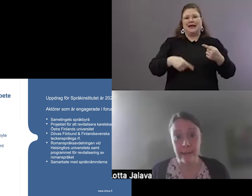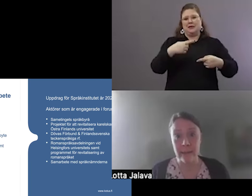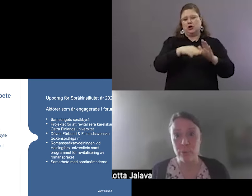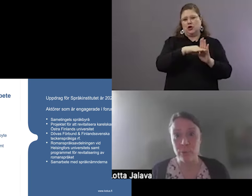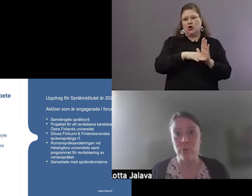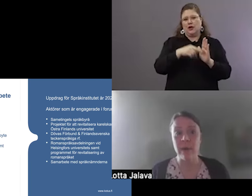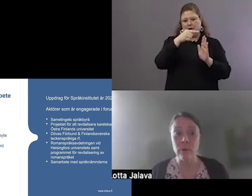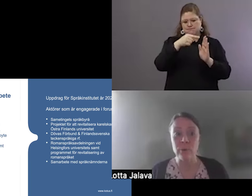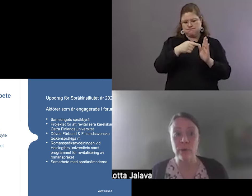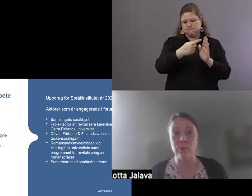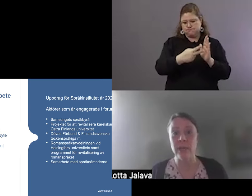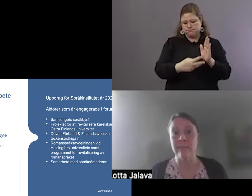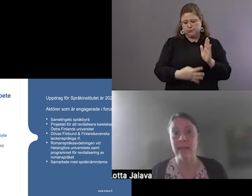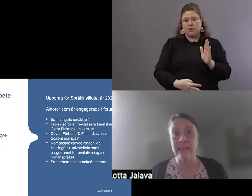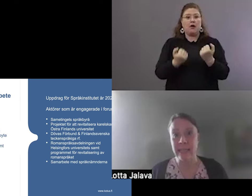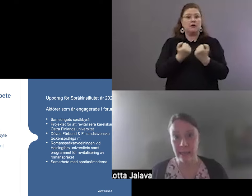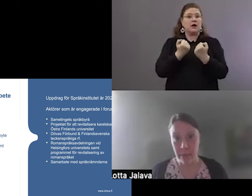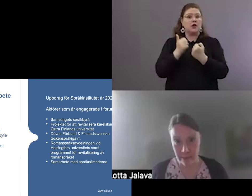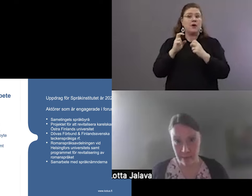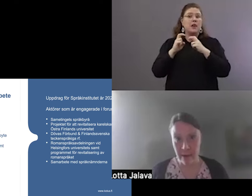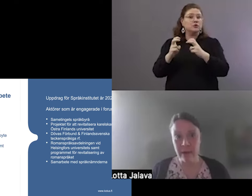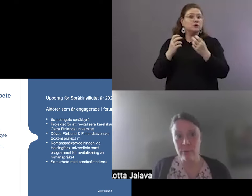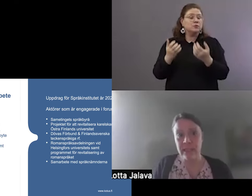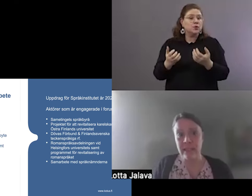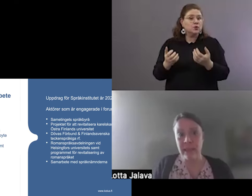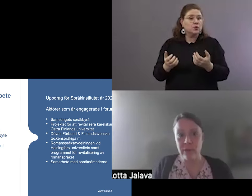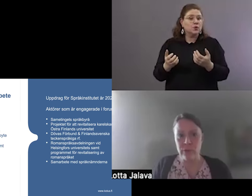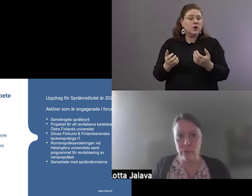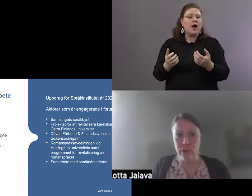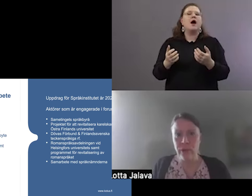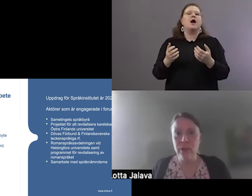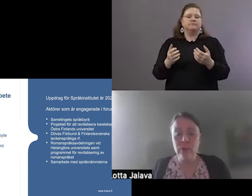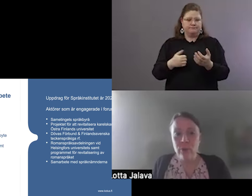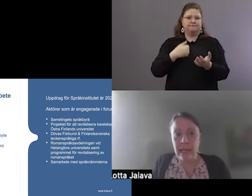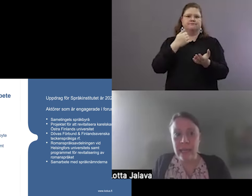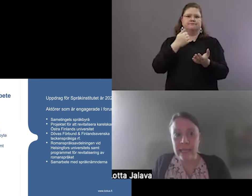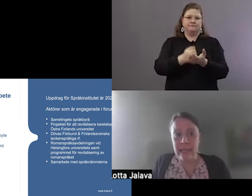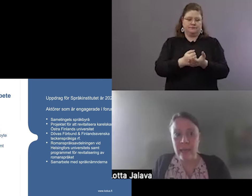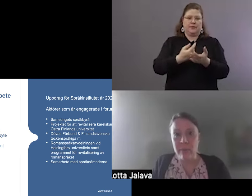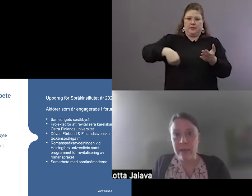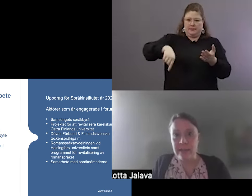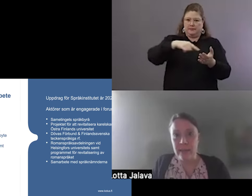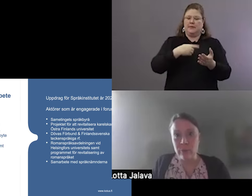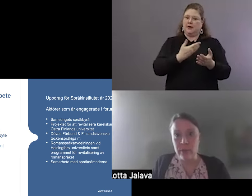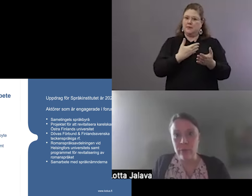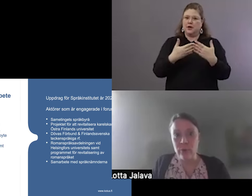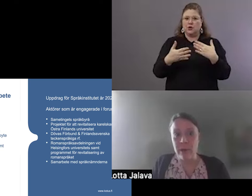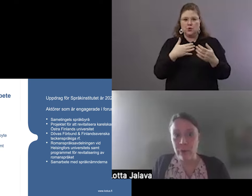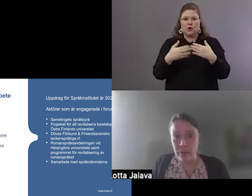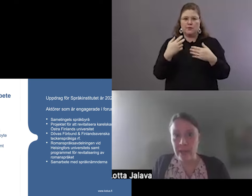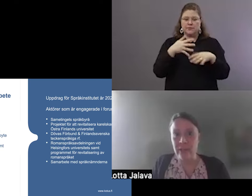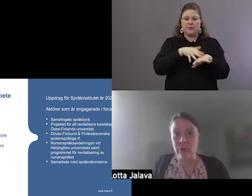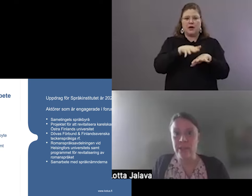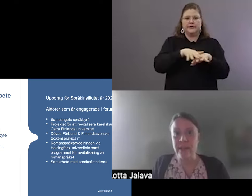kielistä Karjalalta puuttuu oma lautakunta, ja tavallaan sitäkin paikkaamaan nyt sitten meillä on iso työ tällä hetkellä on tämän